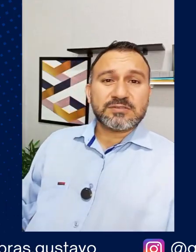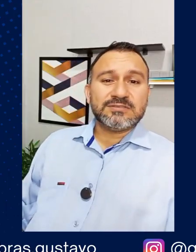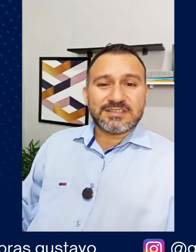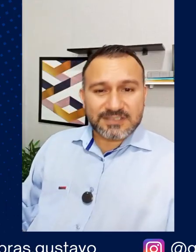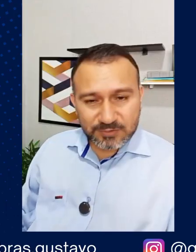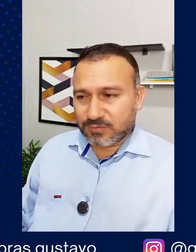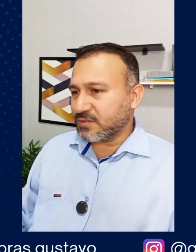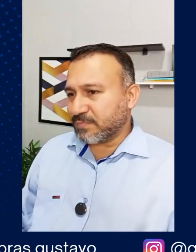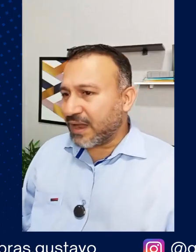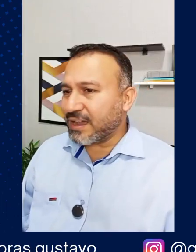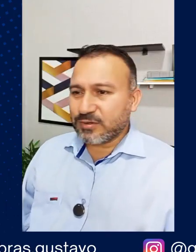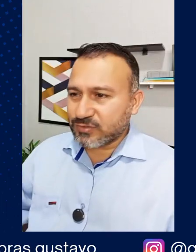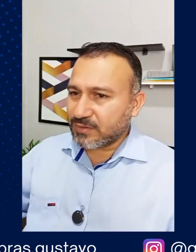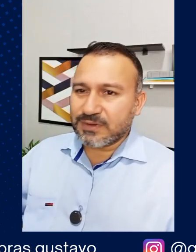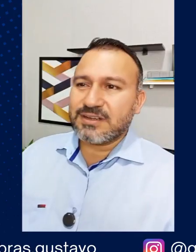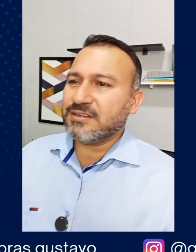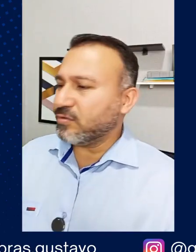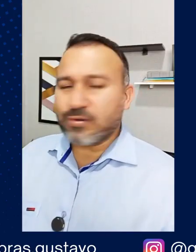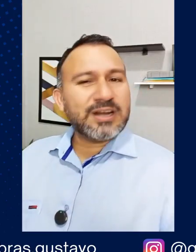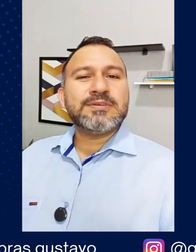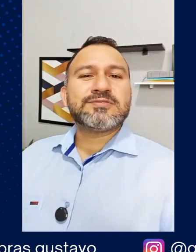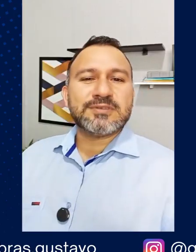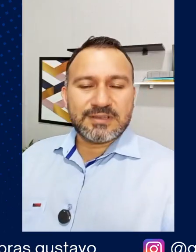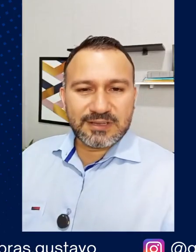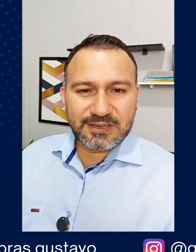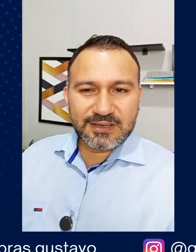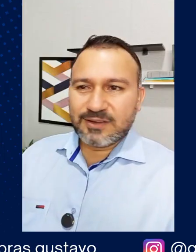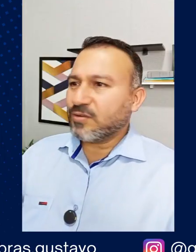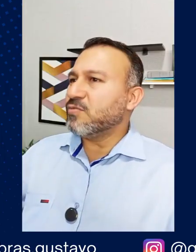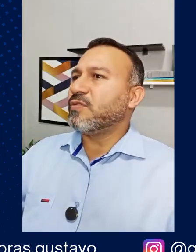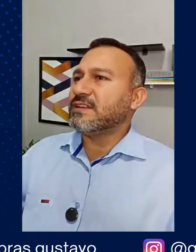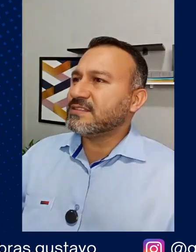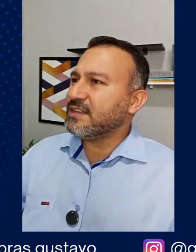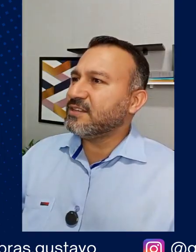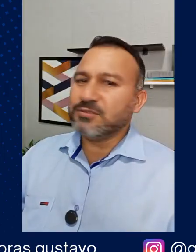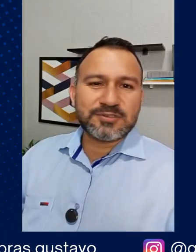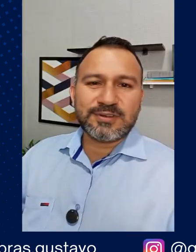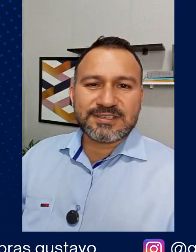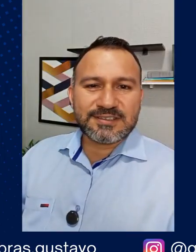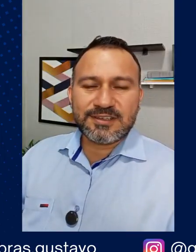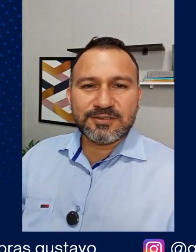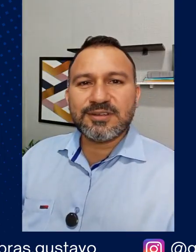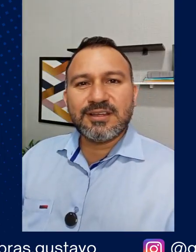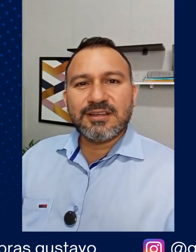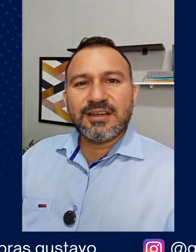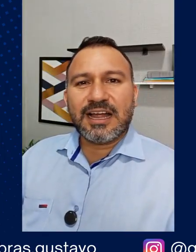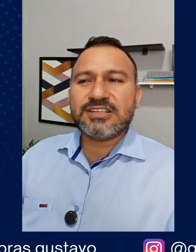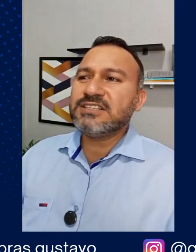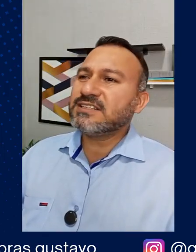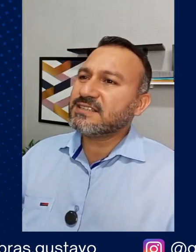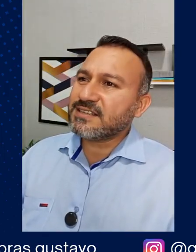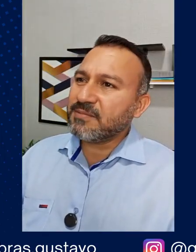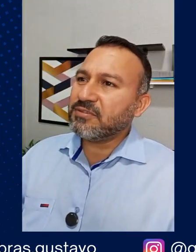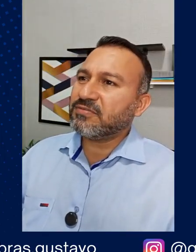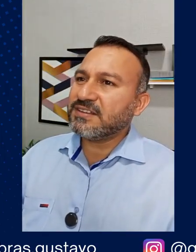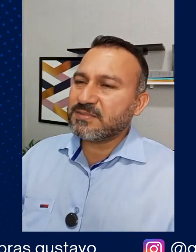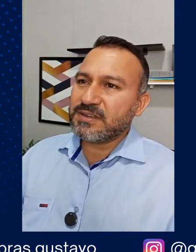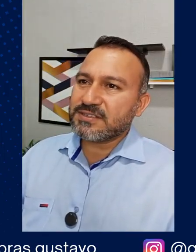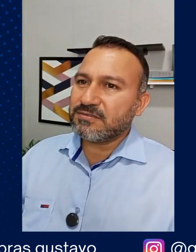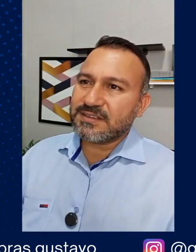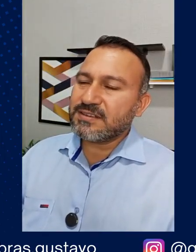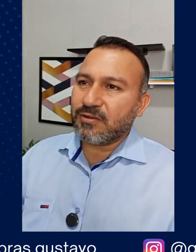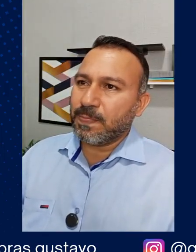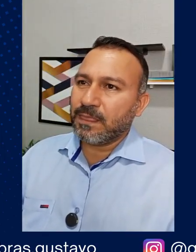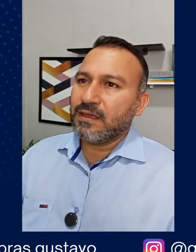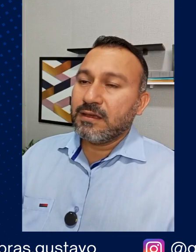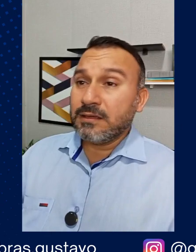Quando você está conversando com seu pai, com a sua mãe, com qualquer pessoa, com um conhecido, um desconhecido, a gente sempre faz